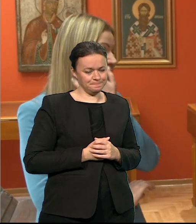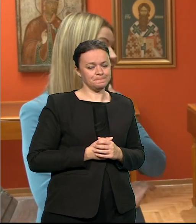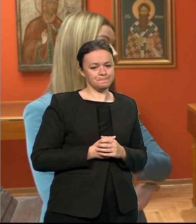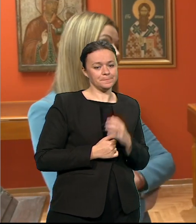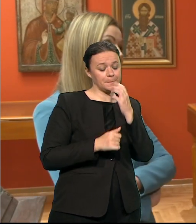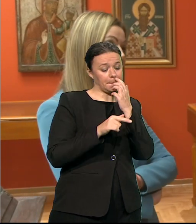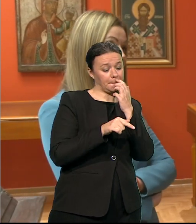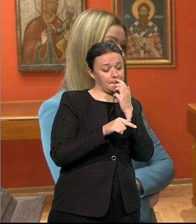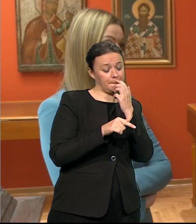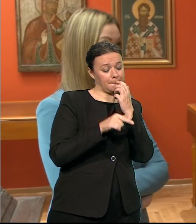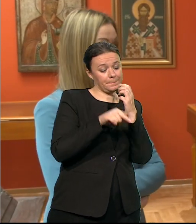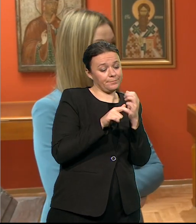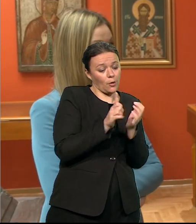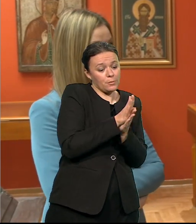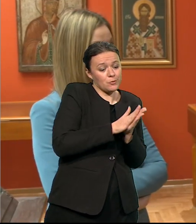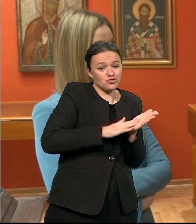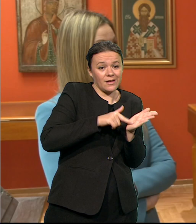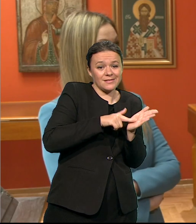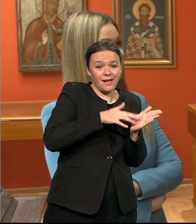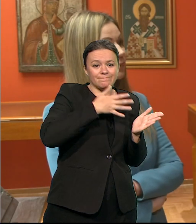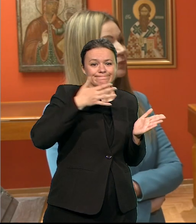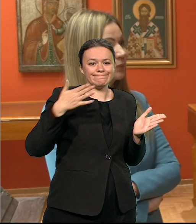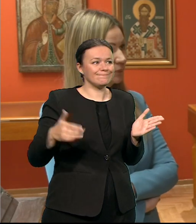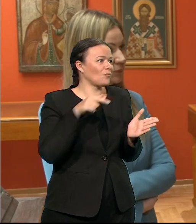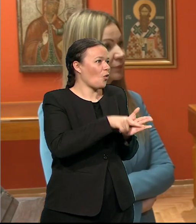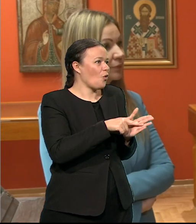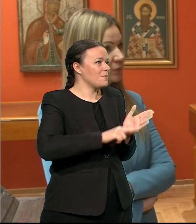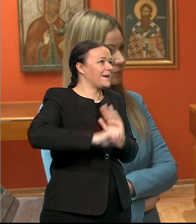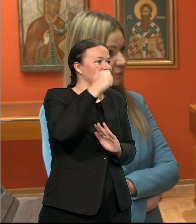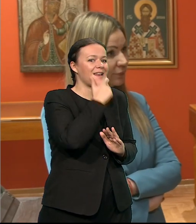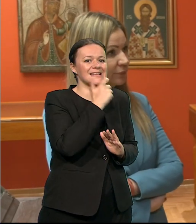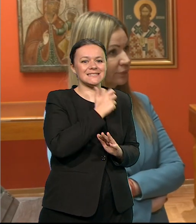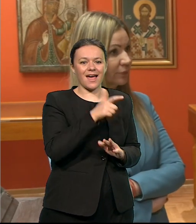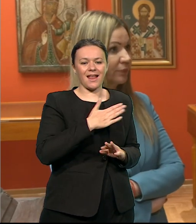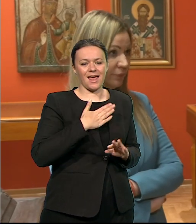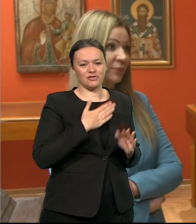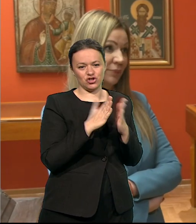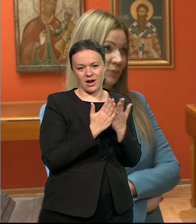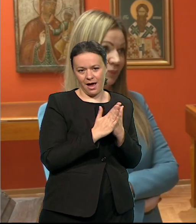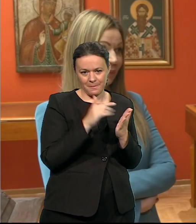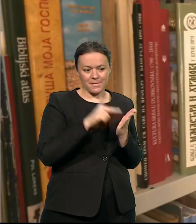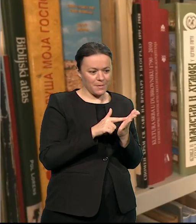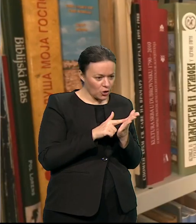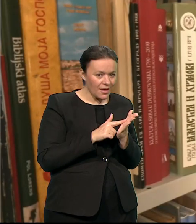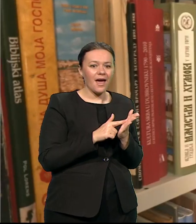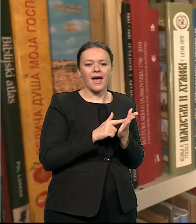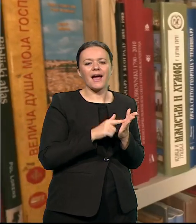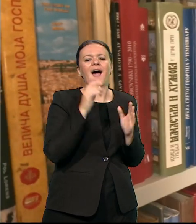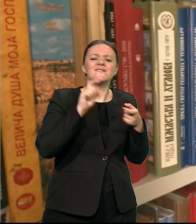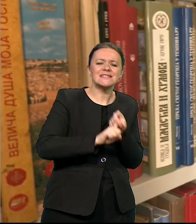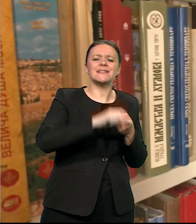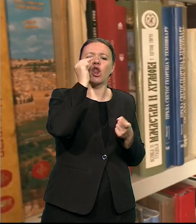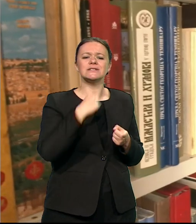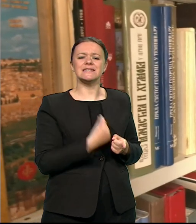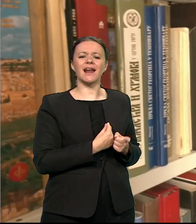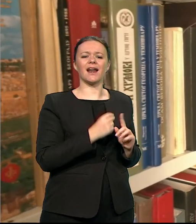je od početka zapravo prva i najstarija naša biblioteka crkveno-prosvetnog sadržaja. Jedan deo knjiga